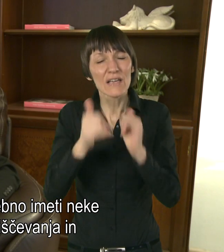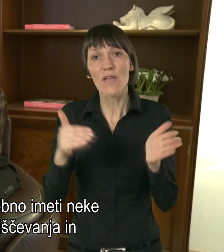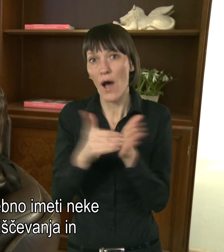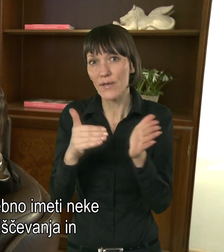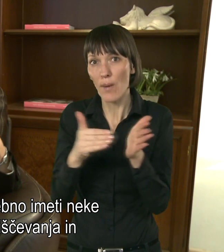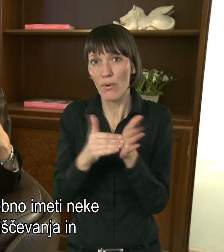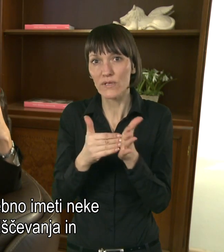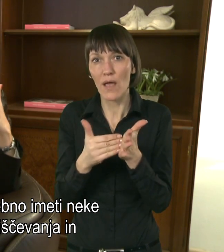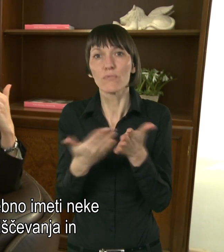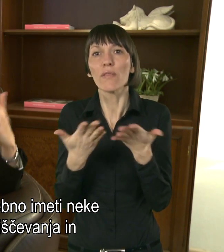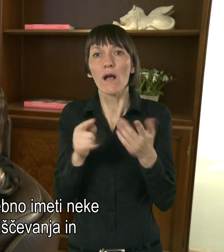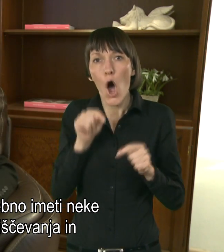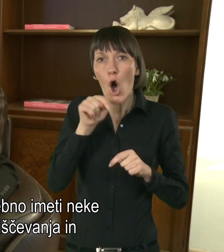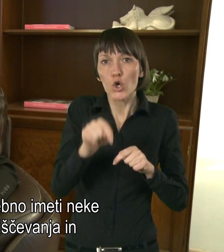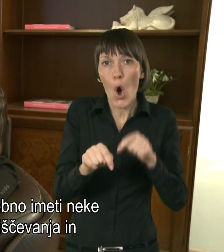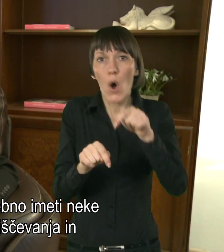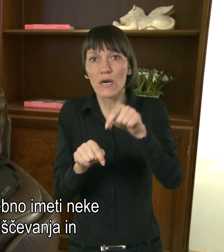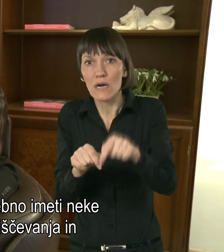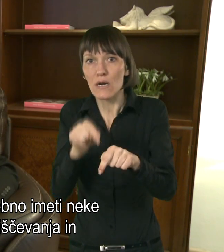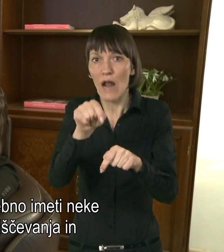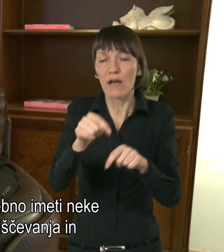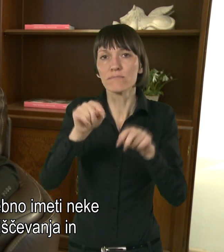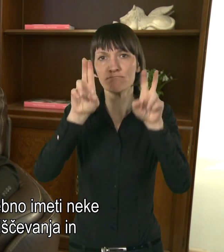nekako potrebno res imeti neke korake